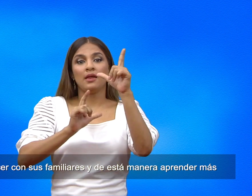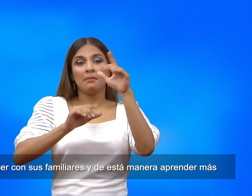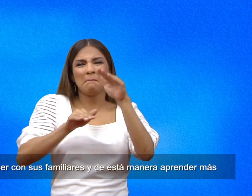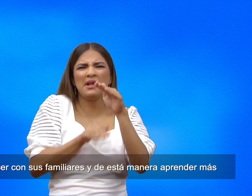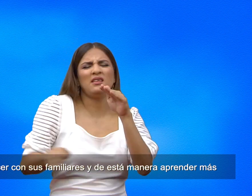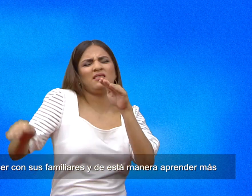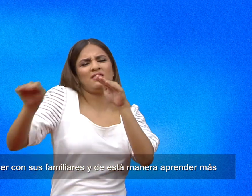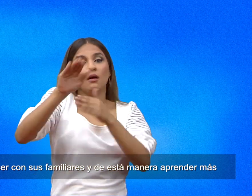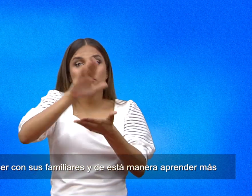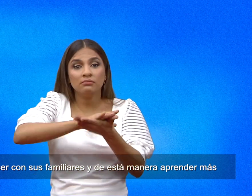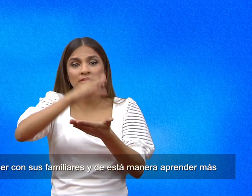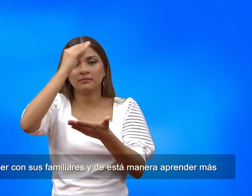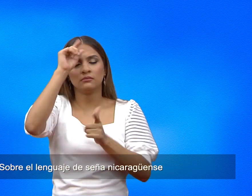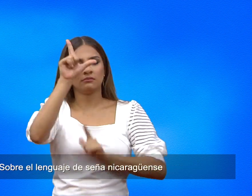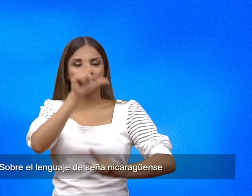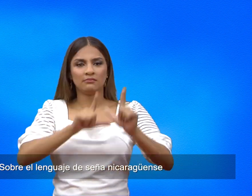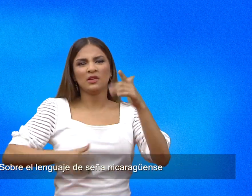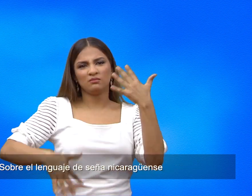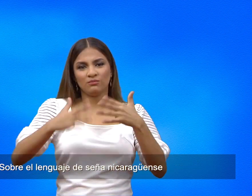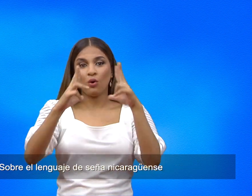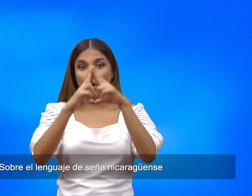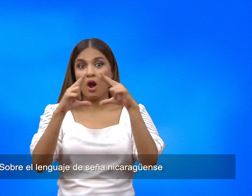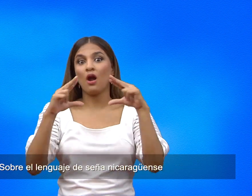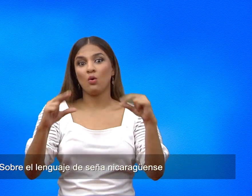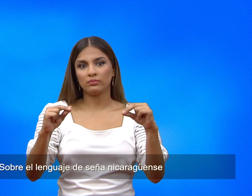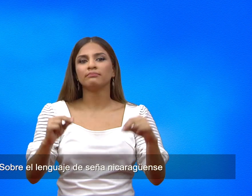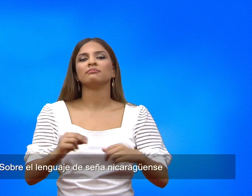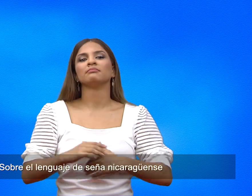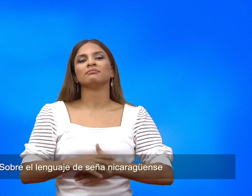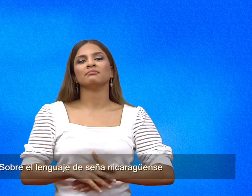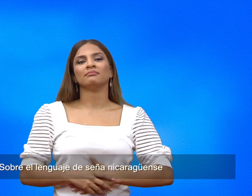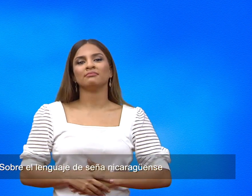aprender más sobre el lenguaje de señas nicaragüense